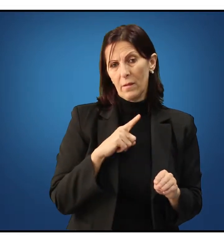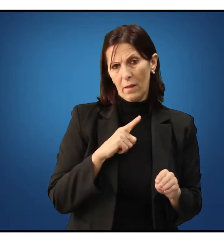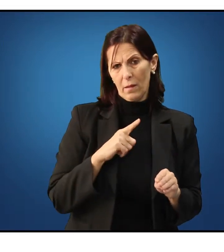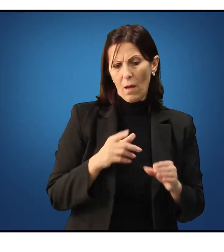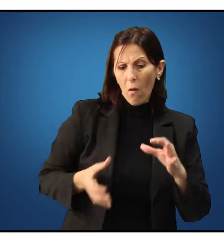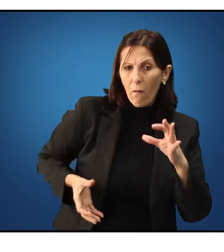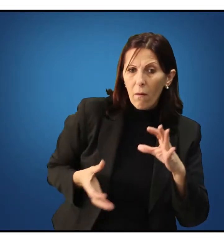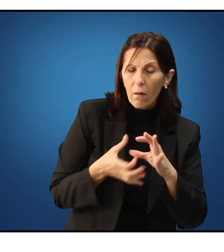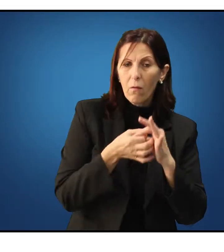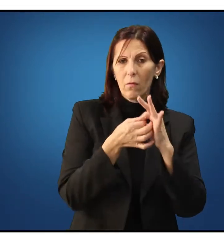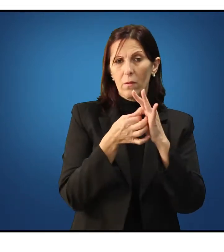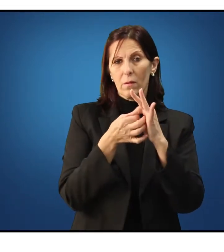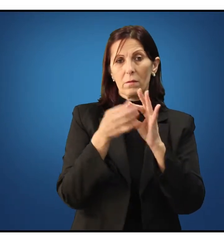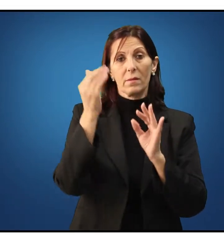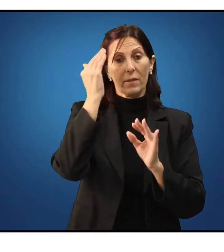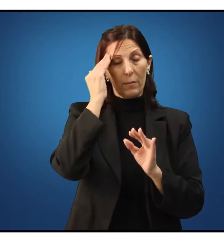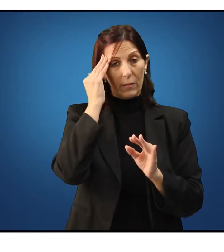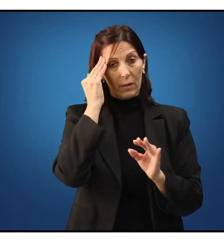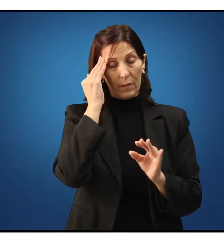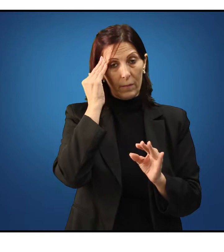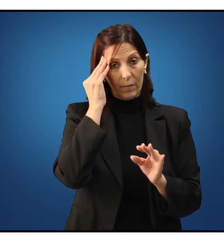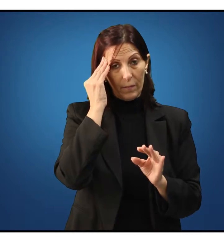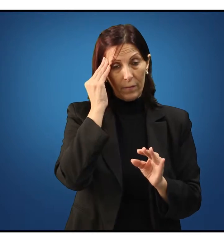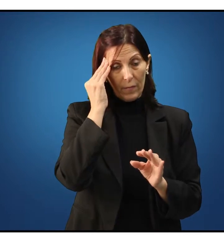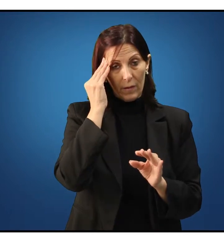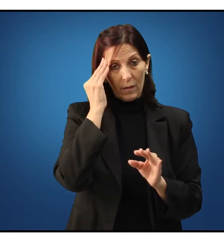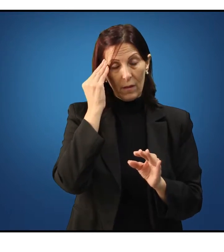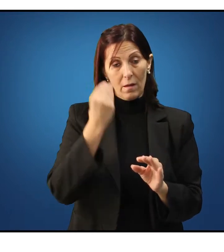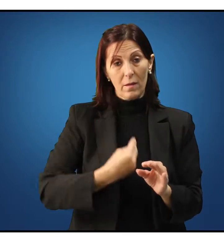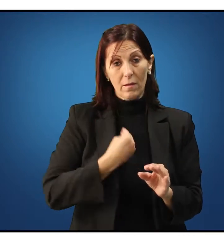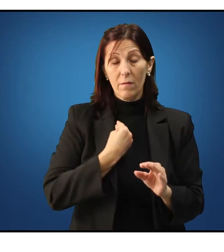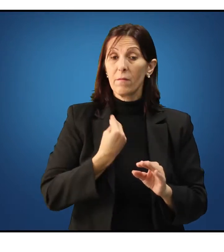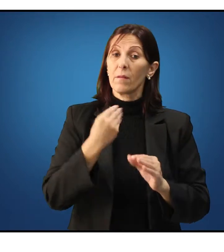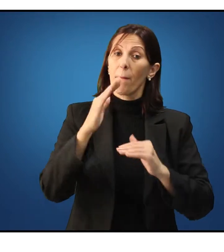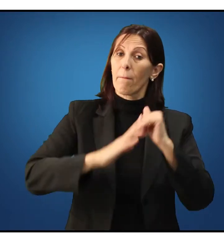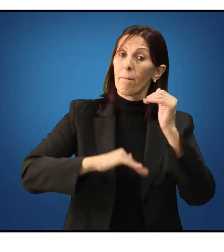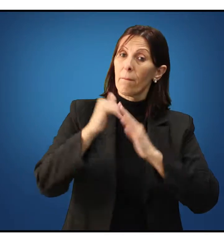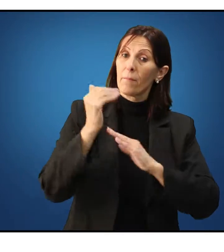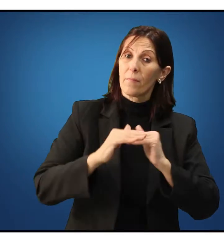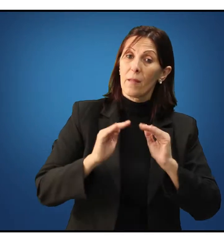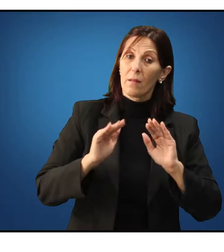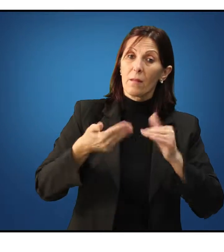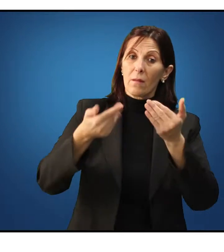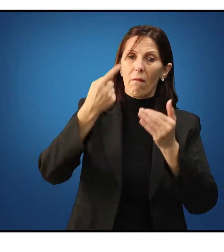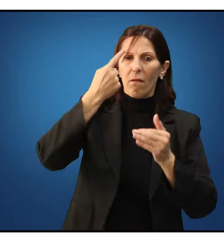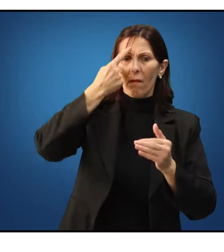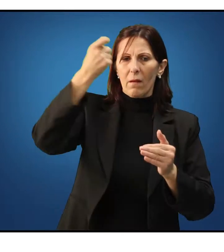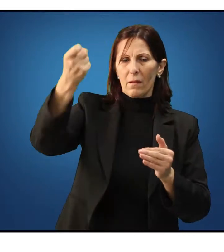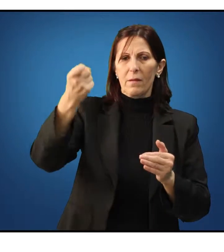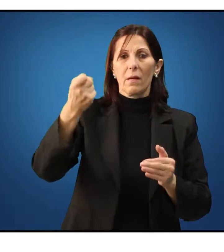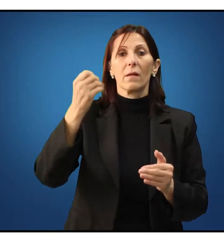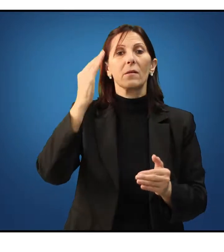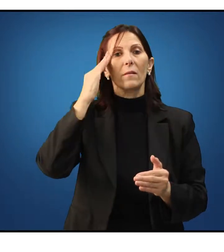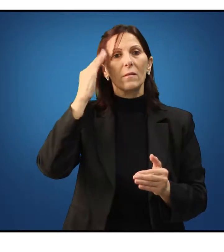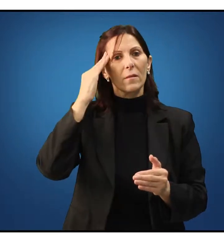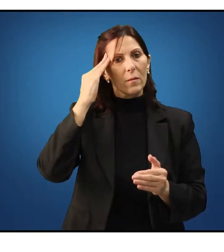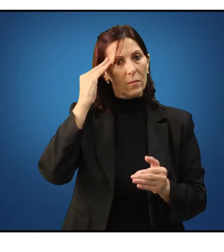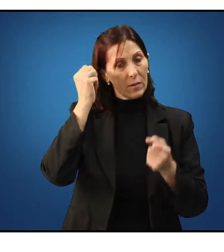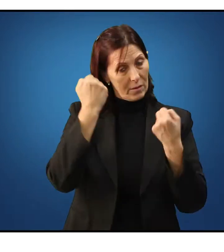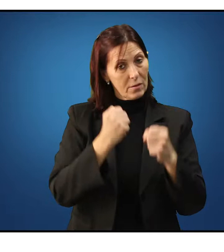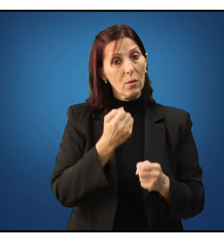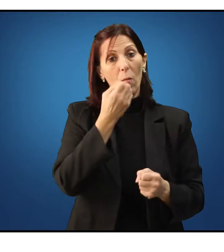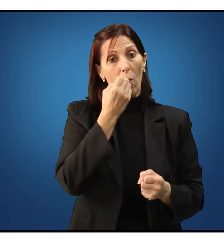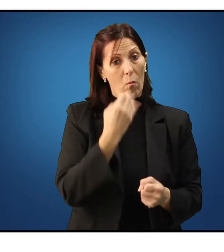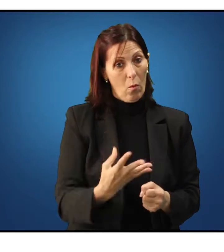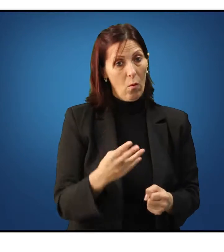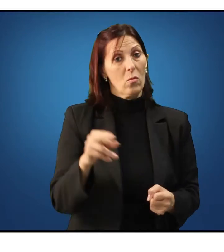entre saber e vida prática, dando a ideia de que o saber tem que ser útil, que está,